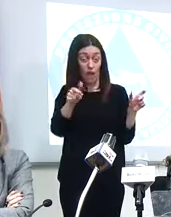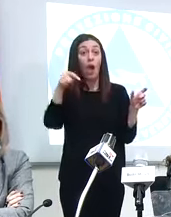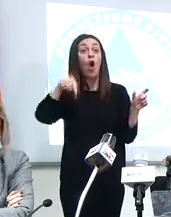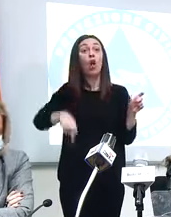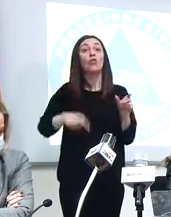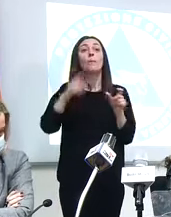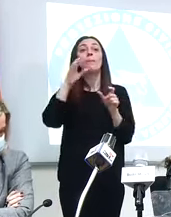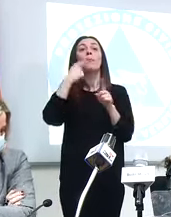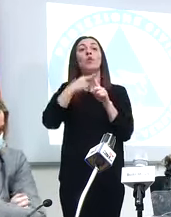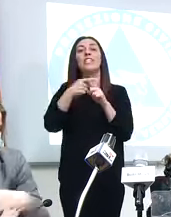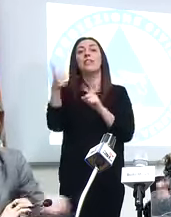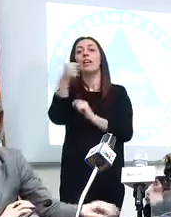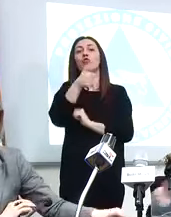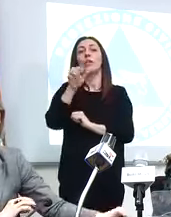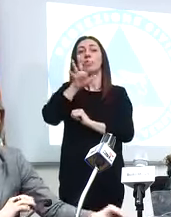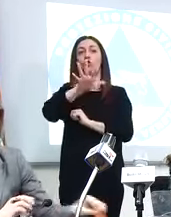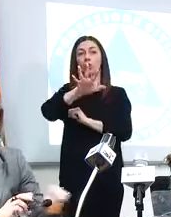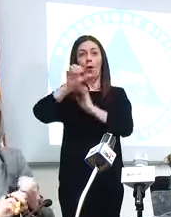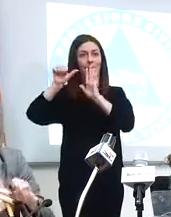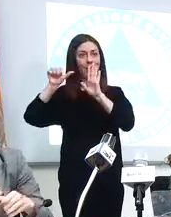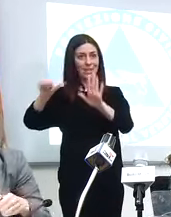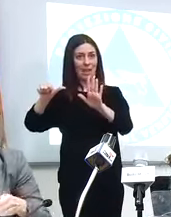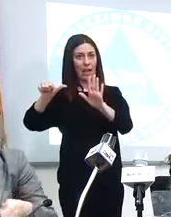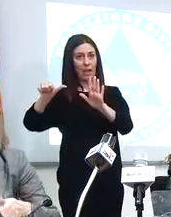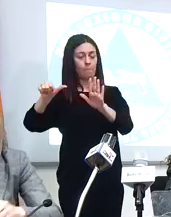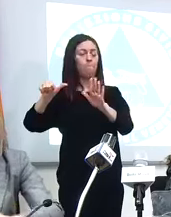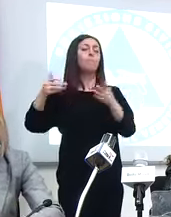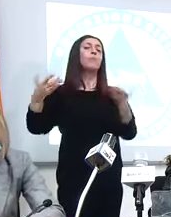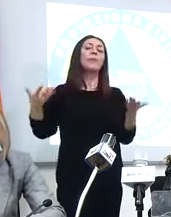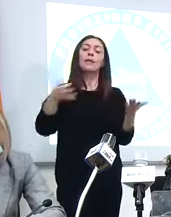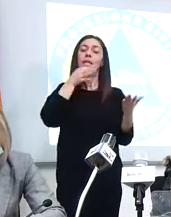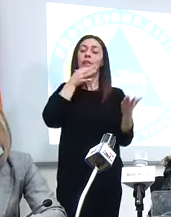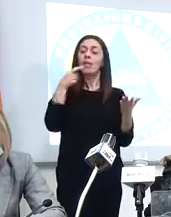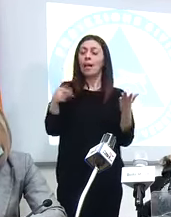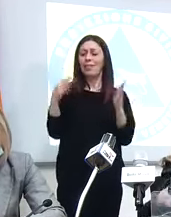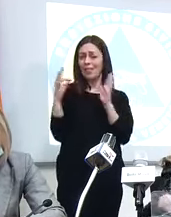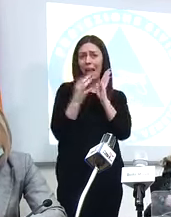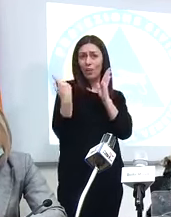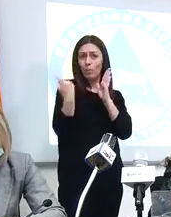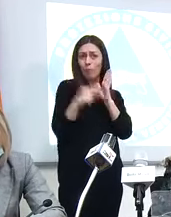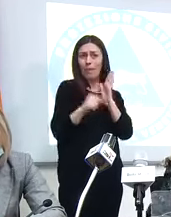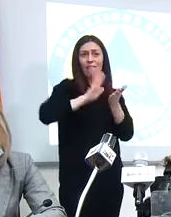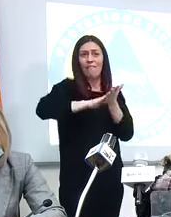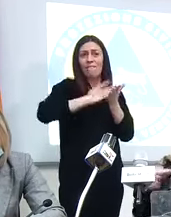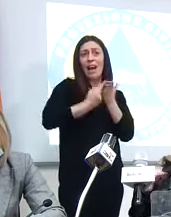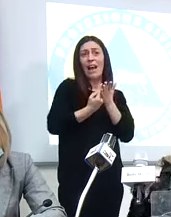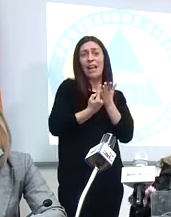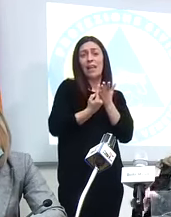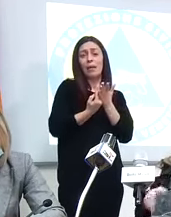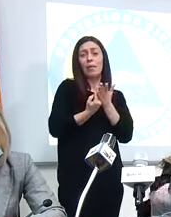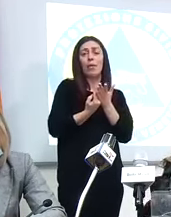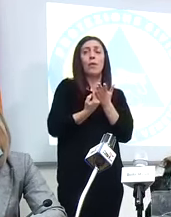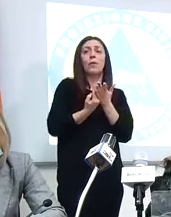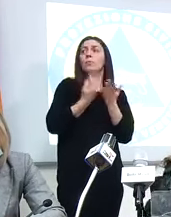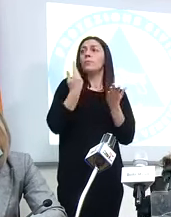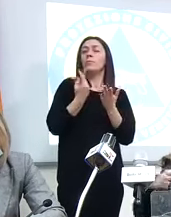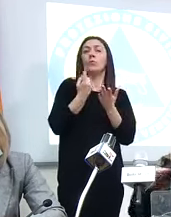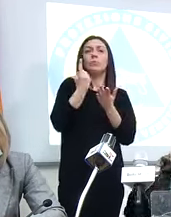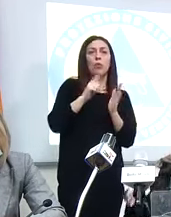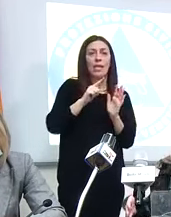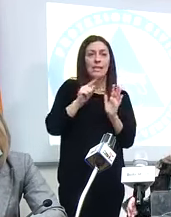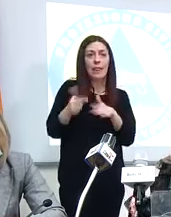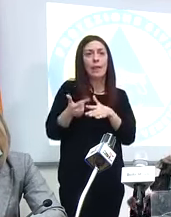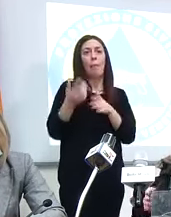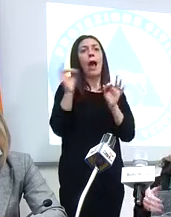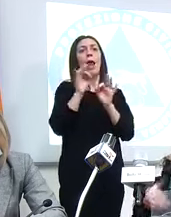un parametro che si misura nel tempo, può essere un'incidenza settimanale, un'incidenza quindicinale,